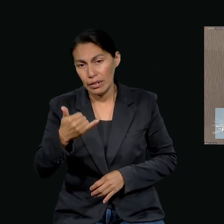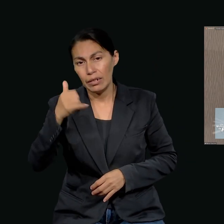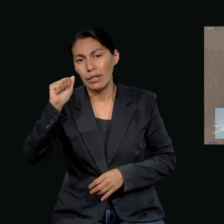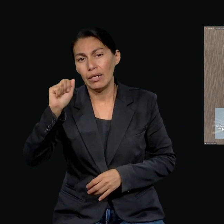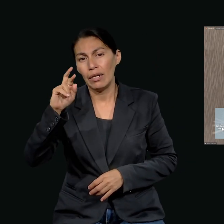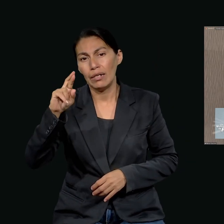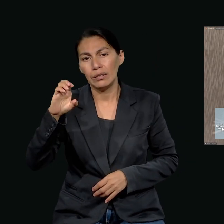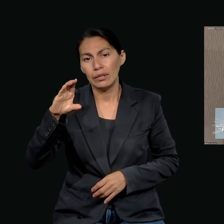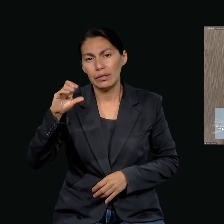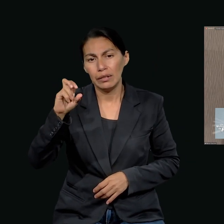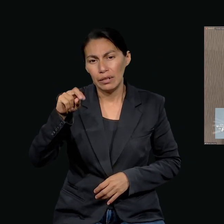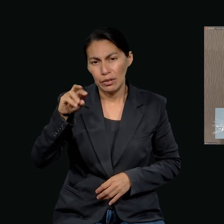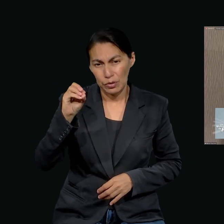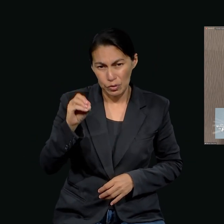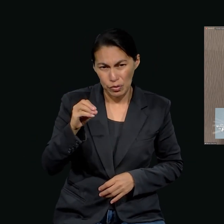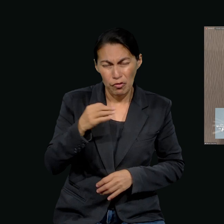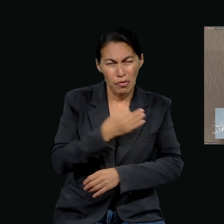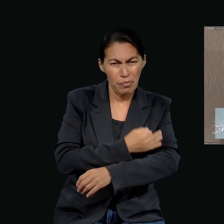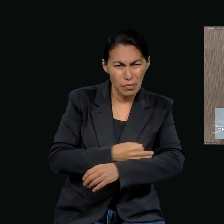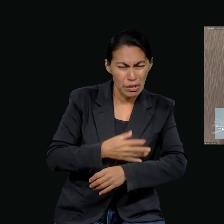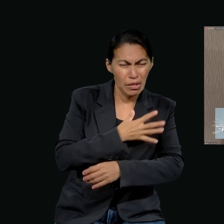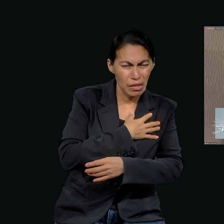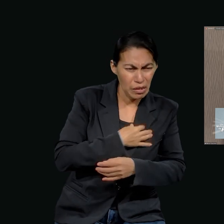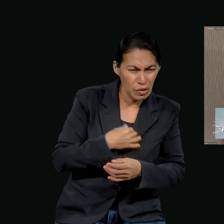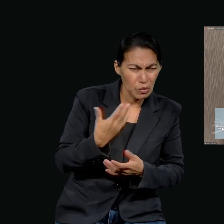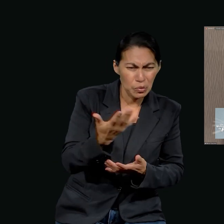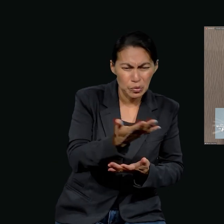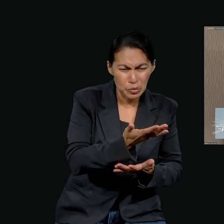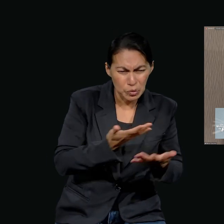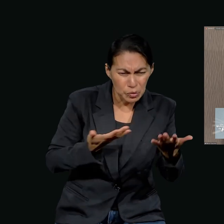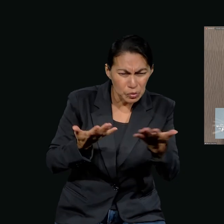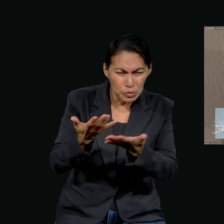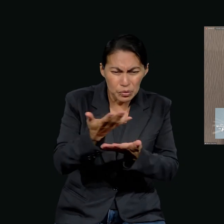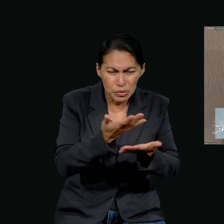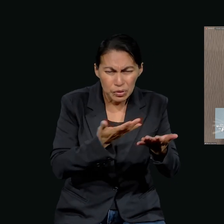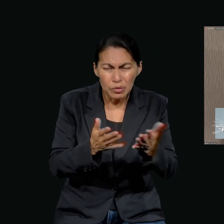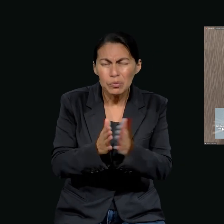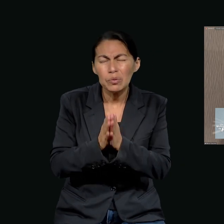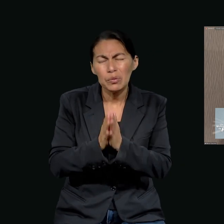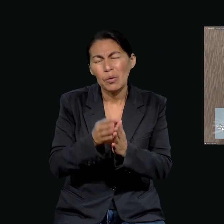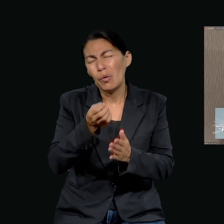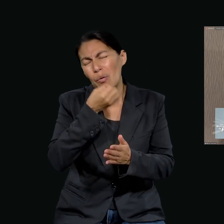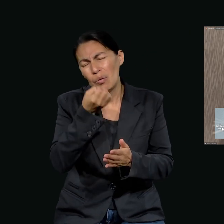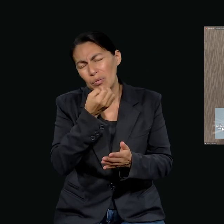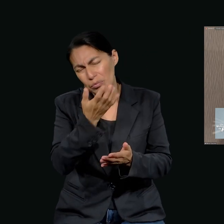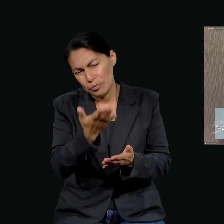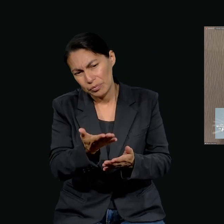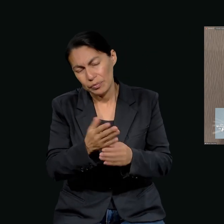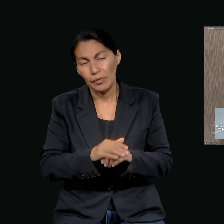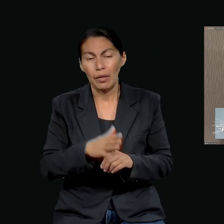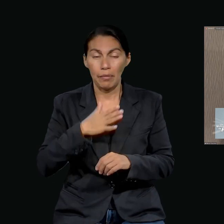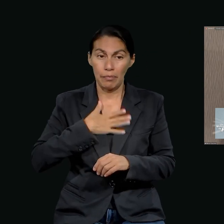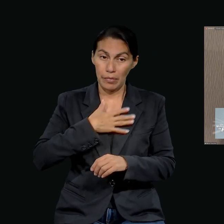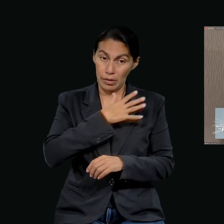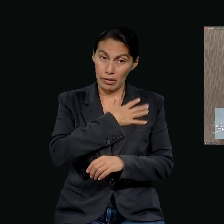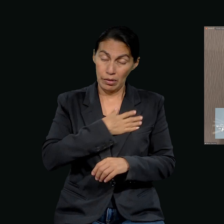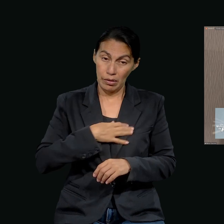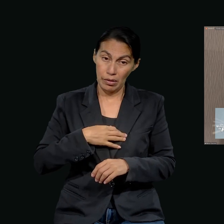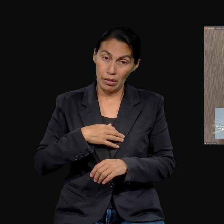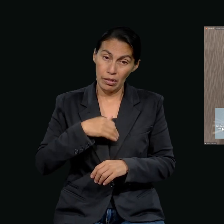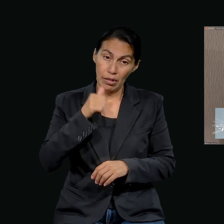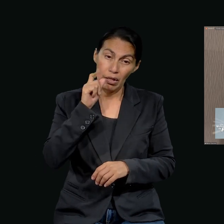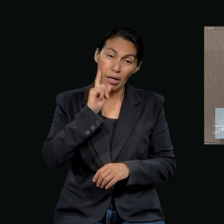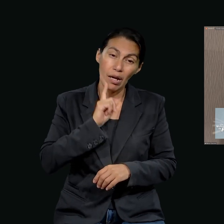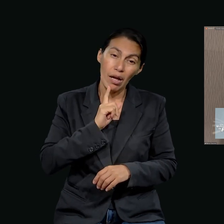hogar De Liliana Y Arsenio Por la salud Emocional Y física De ellos Y de sus hijos Coloco en las